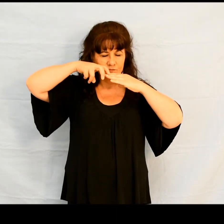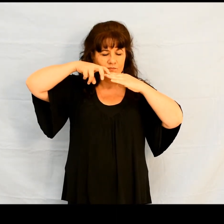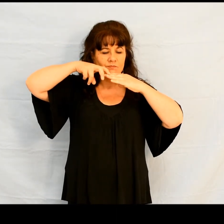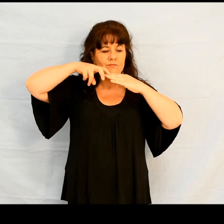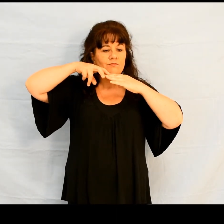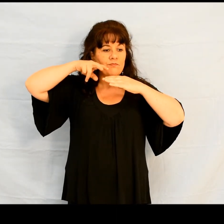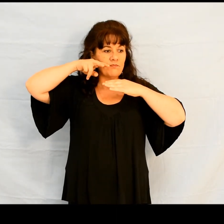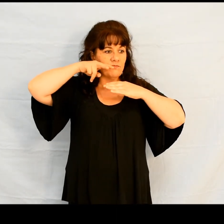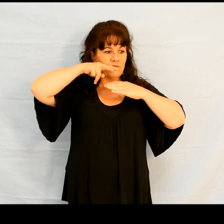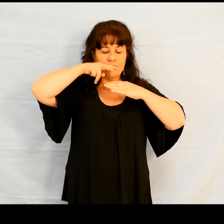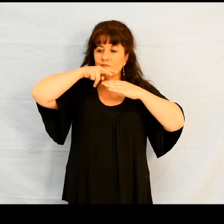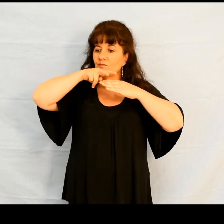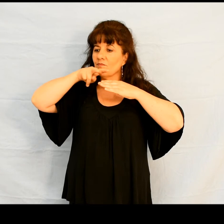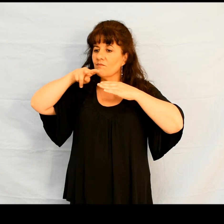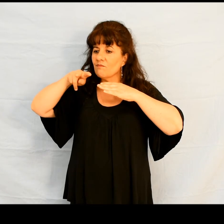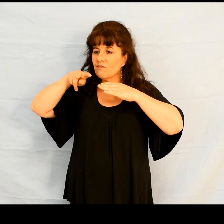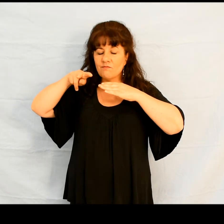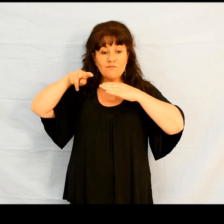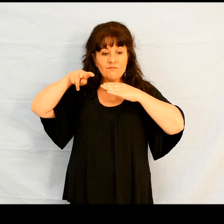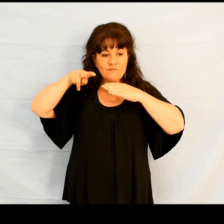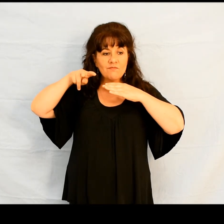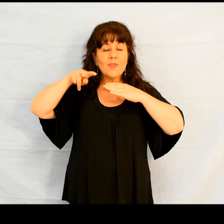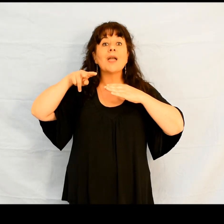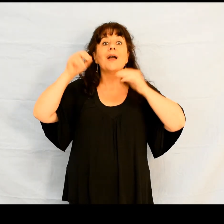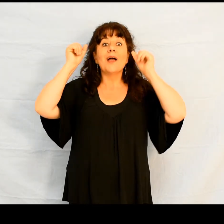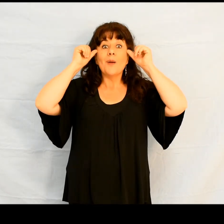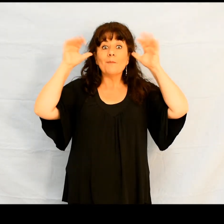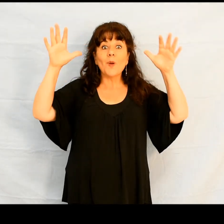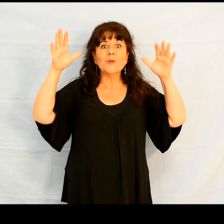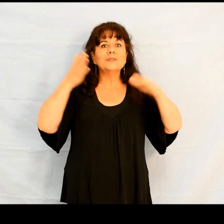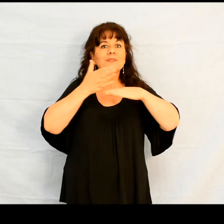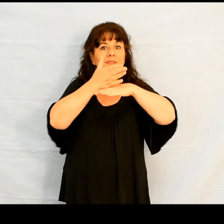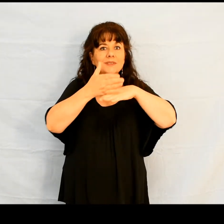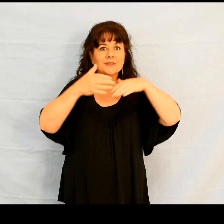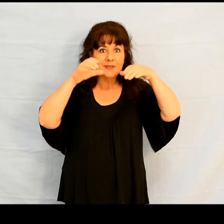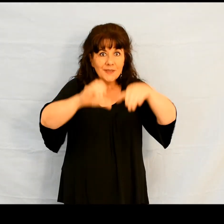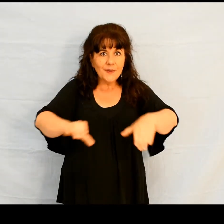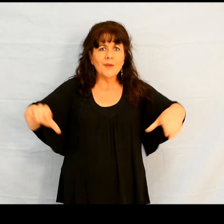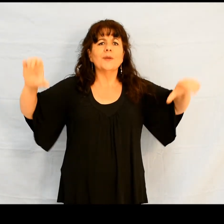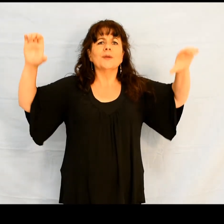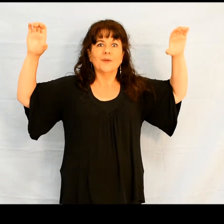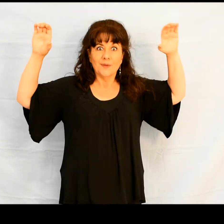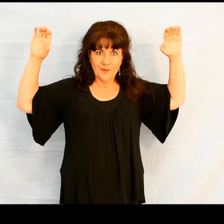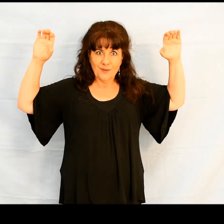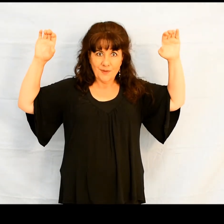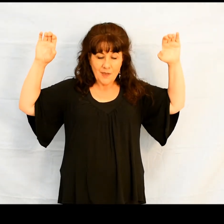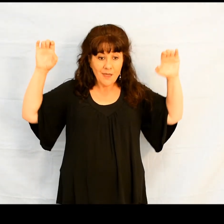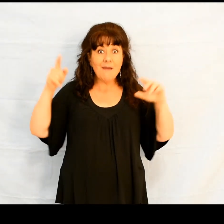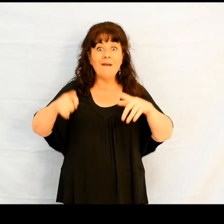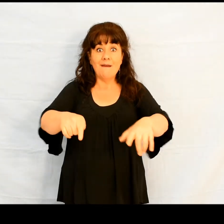Quand Moïse tenait la main levée, Israël était le plus fort.